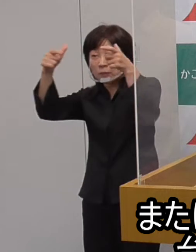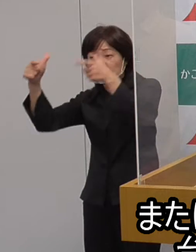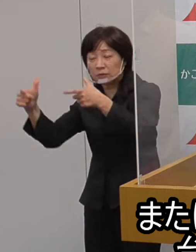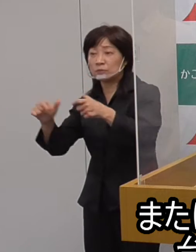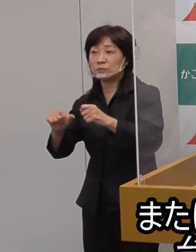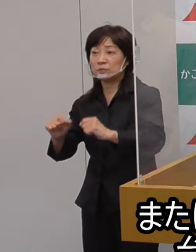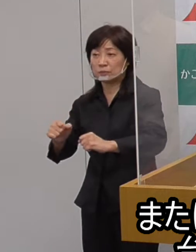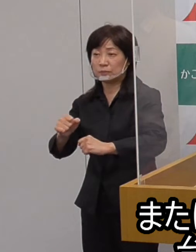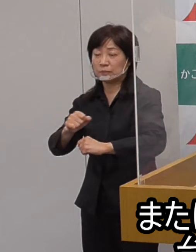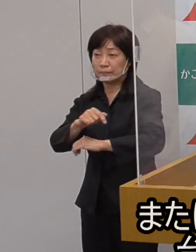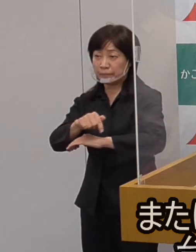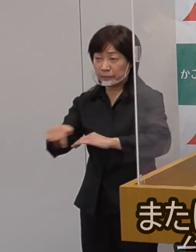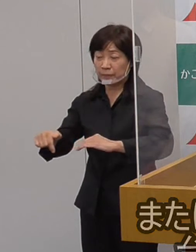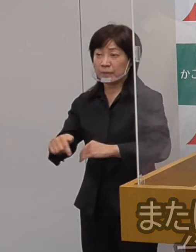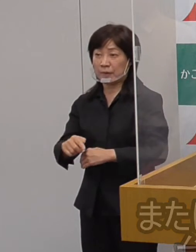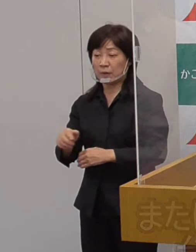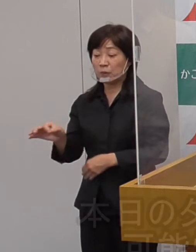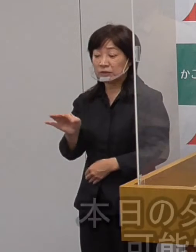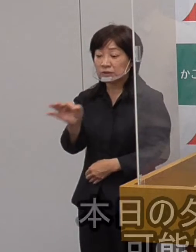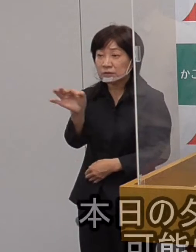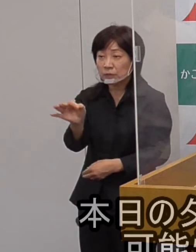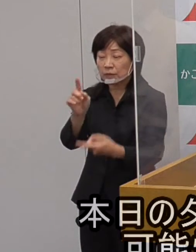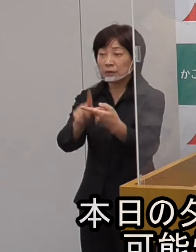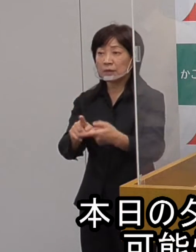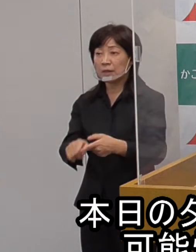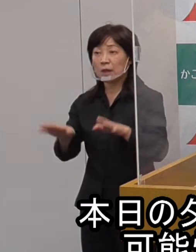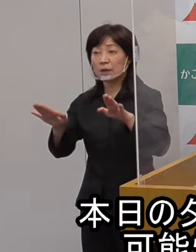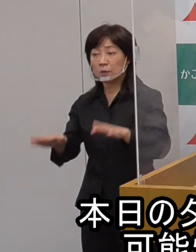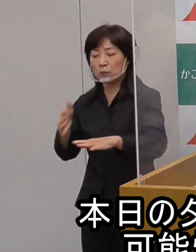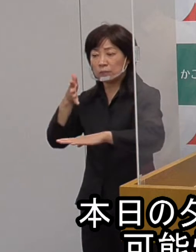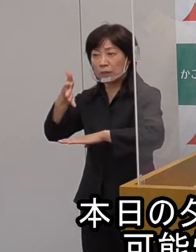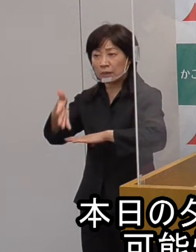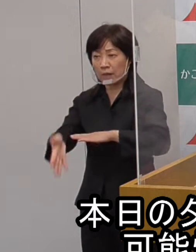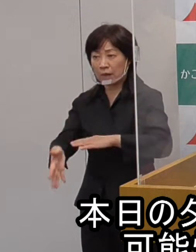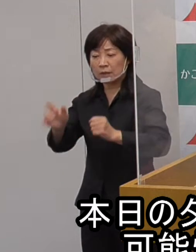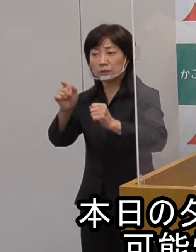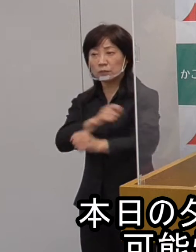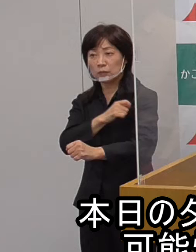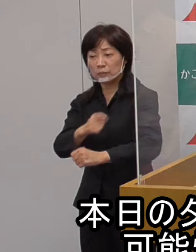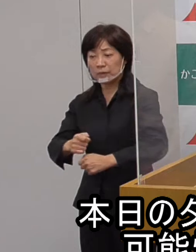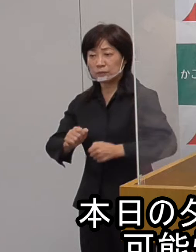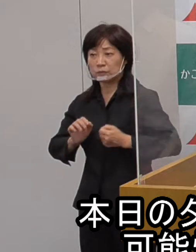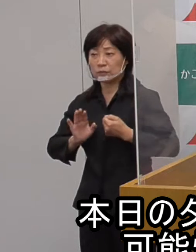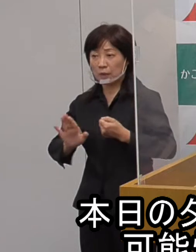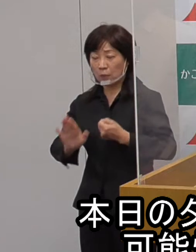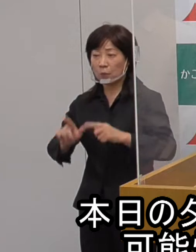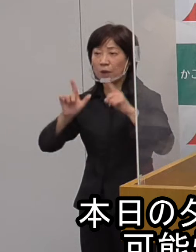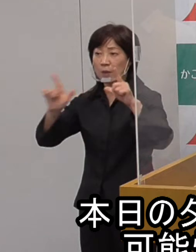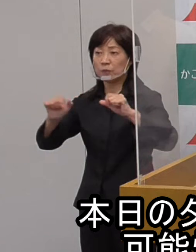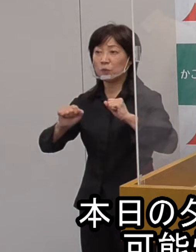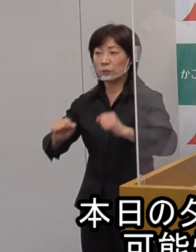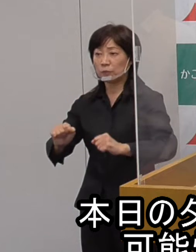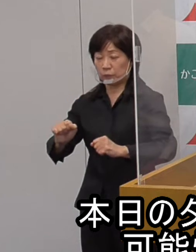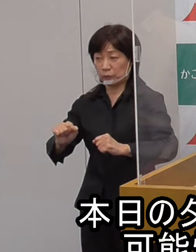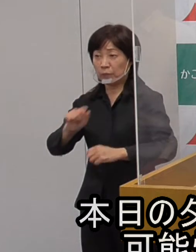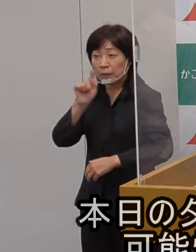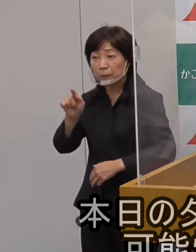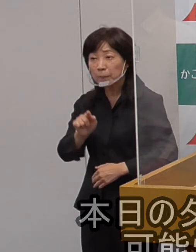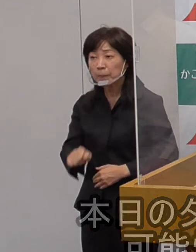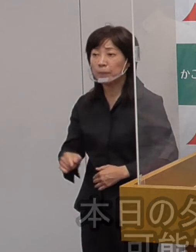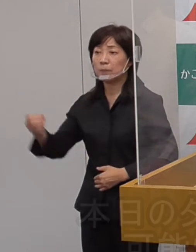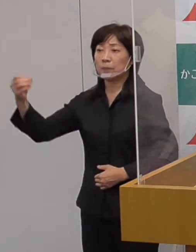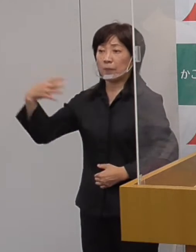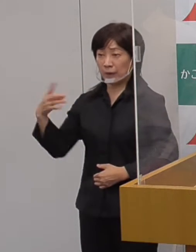あり、台風の進路によっては、本日の夕方に特別警報を発表する可能性があるとされ